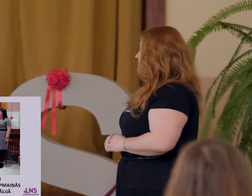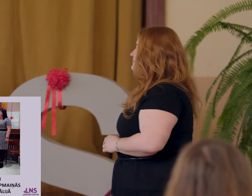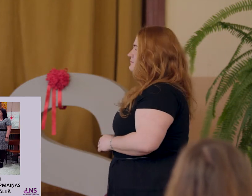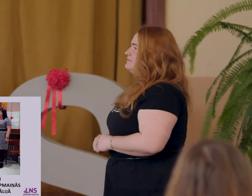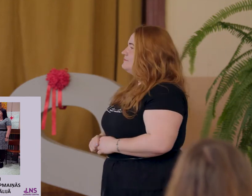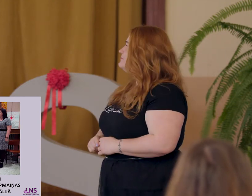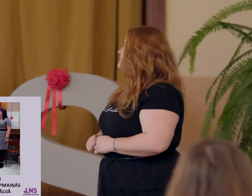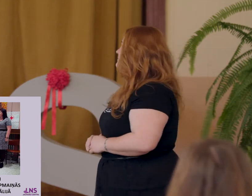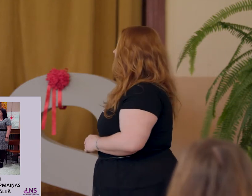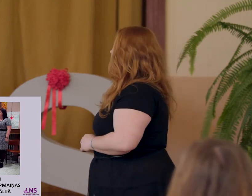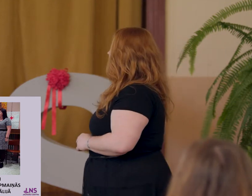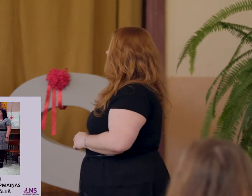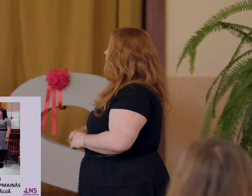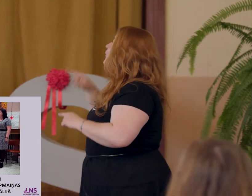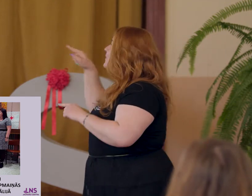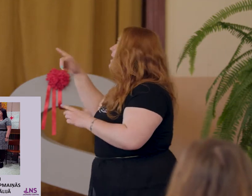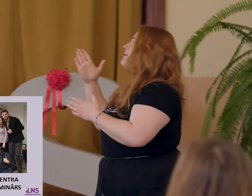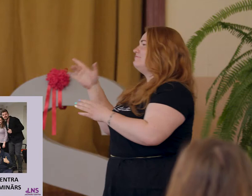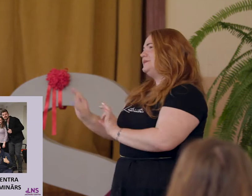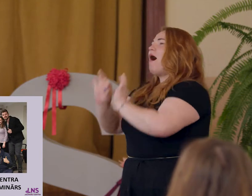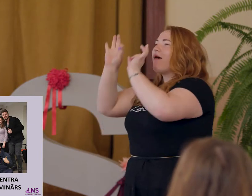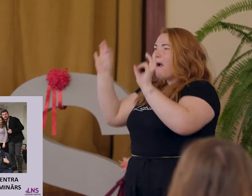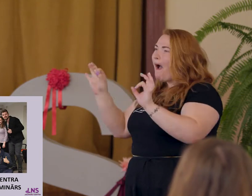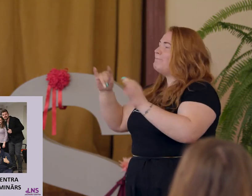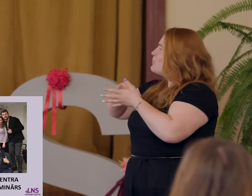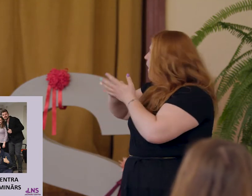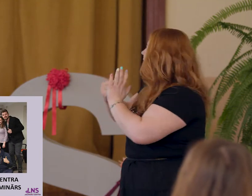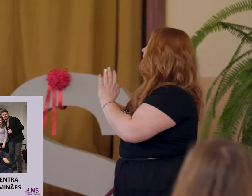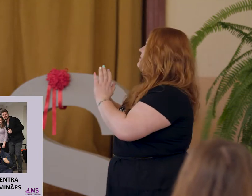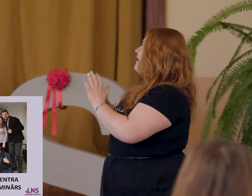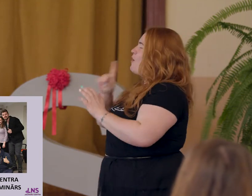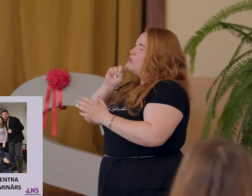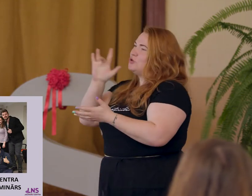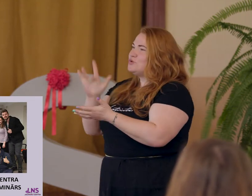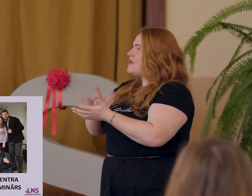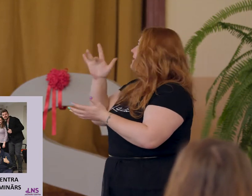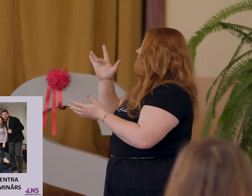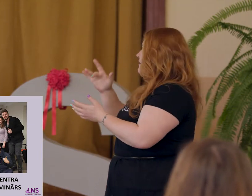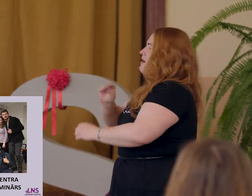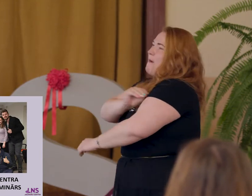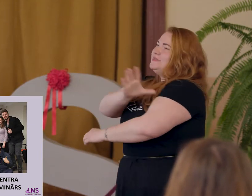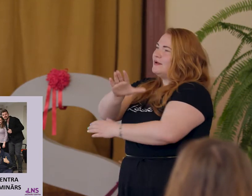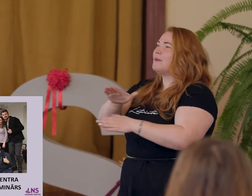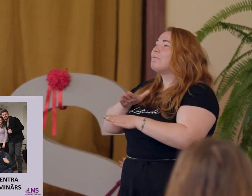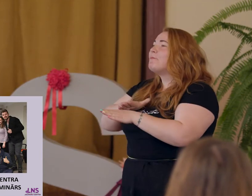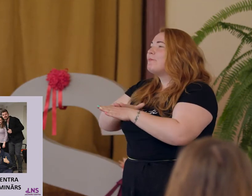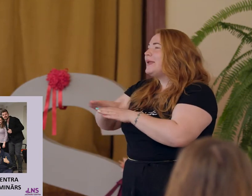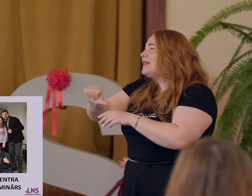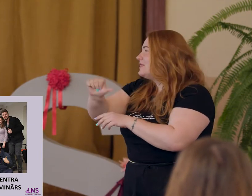pārstāvēja, mazāk bija nedzirdīgo. Un mēs sākām projekts LNS jauniešu